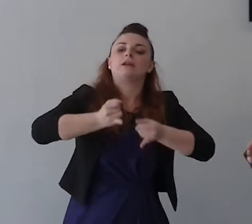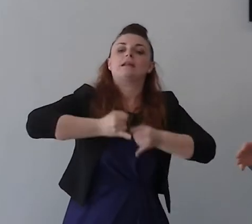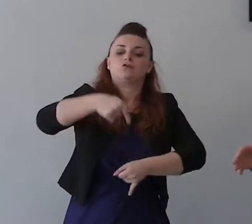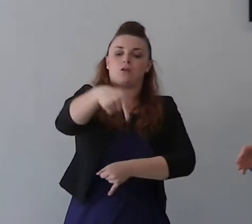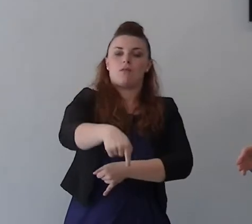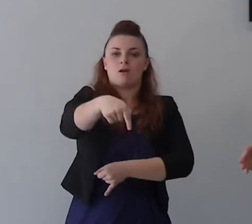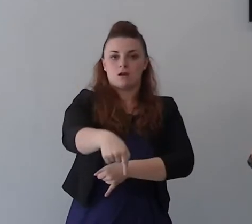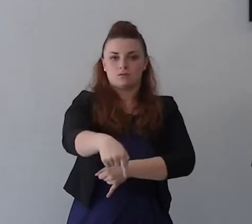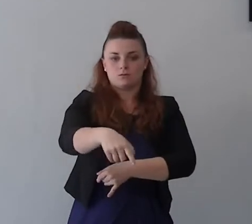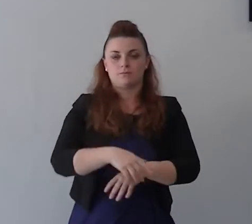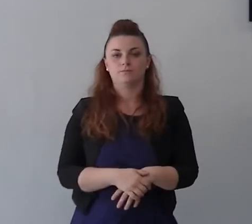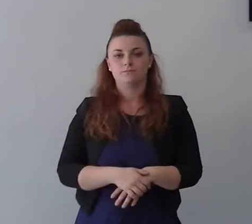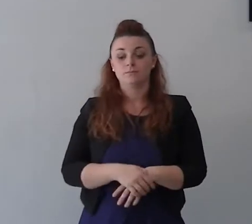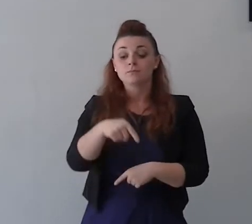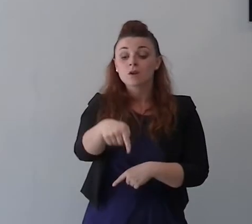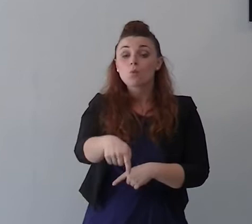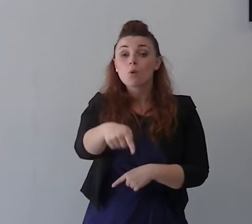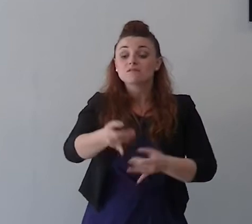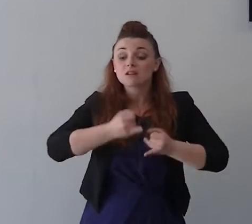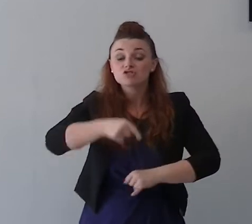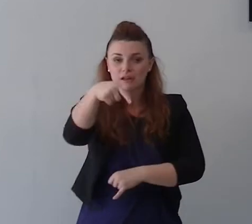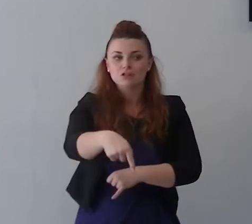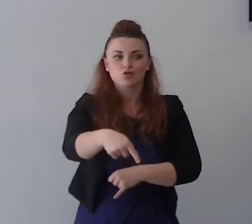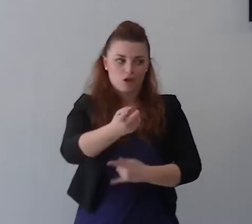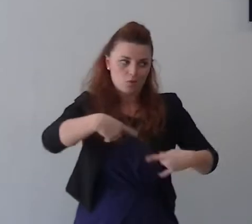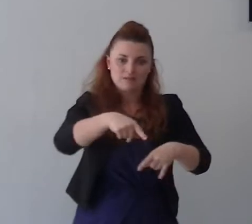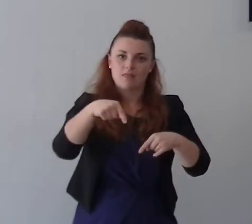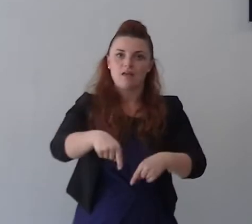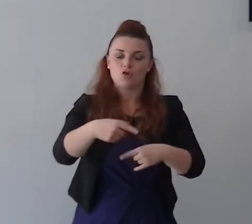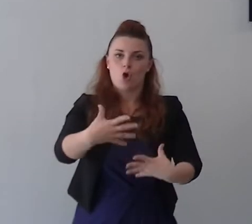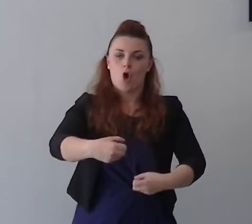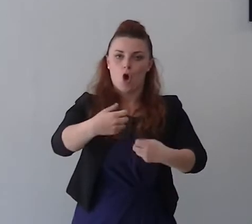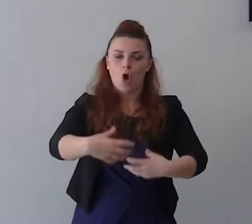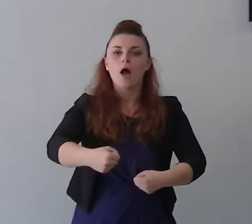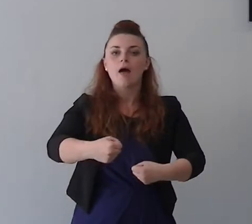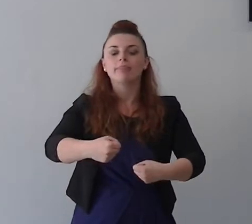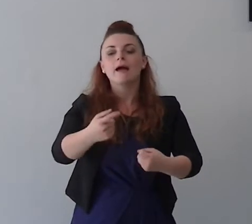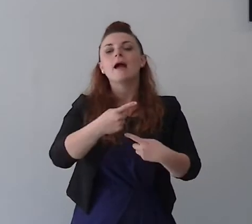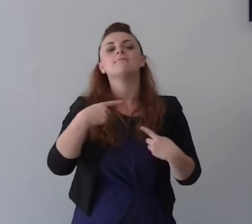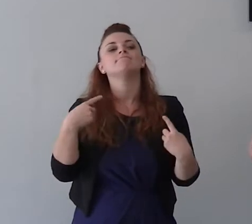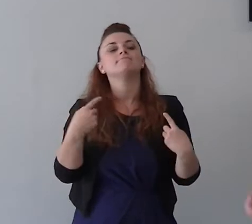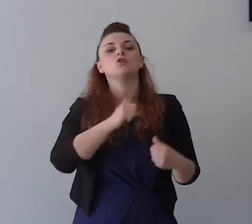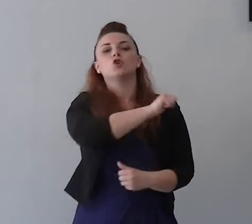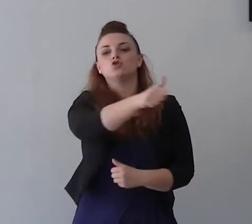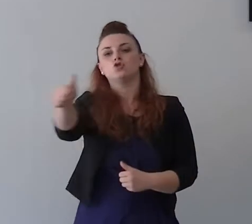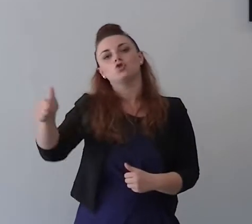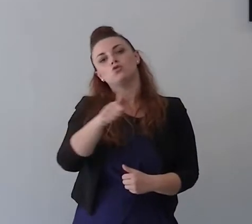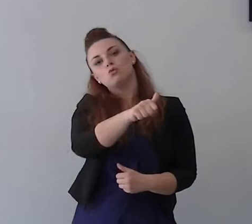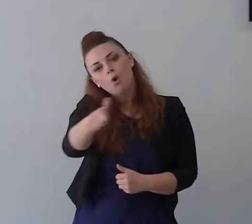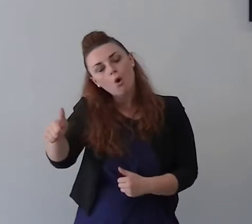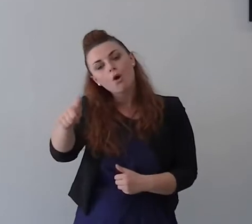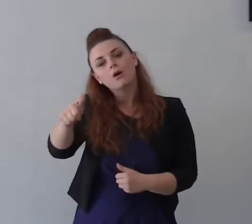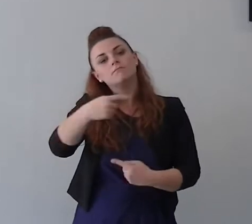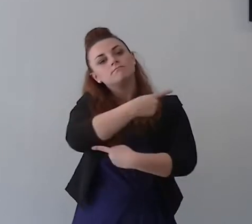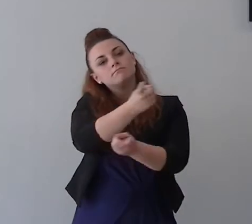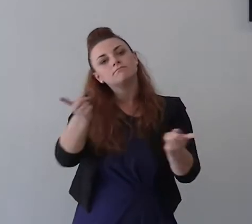Questa generazione è anche la mia generazione e la tua generazione e la generazione che verrà finché Gesù non tornerà. Per